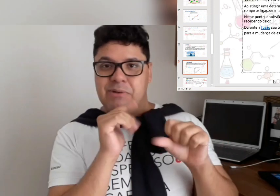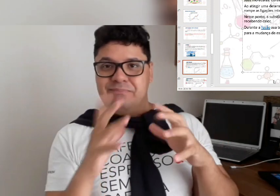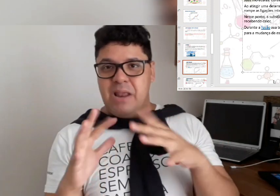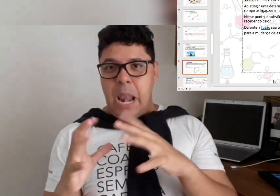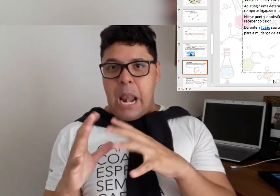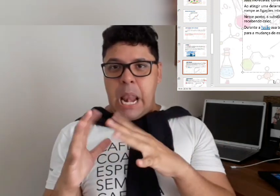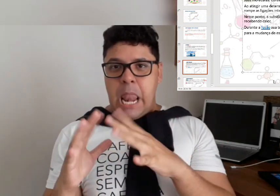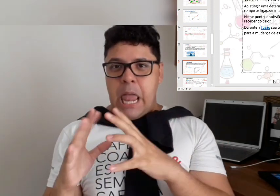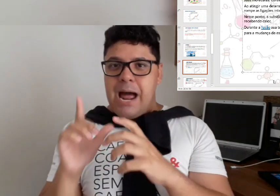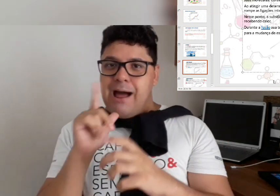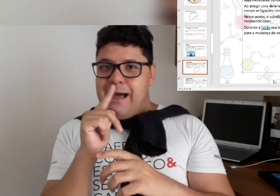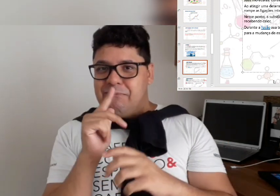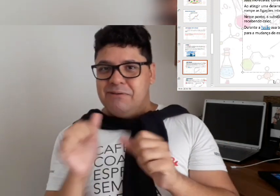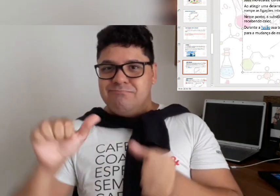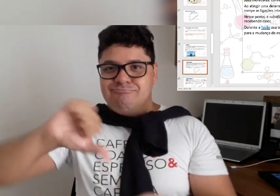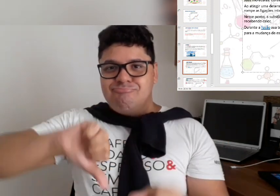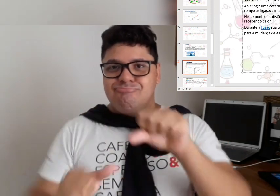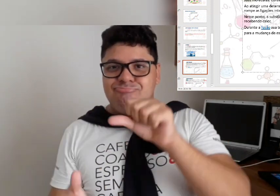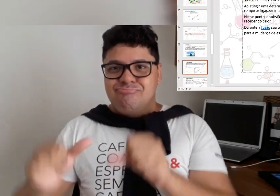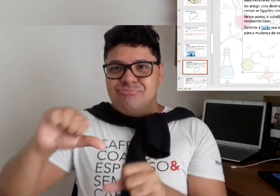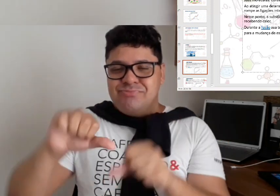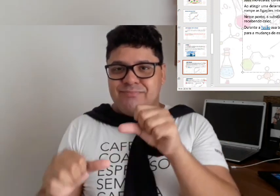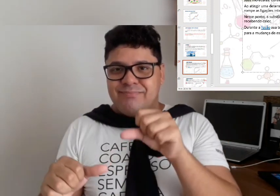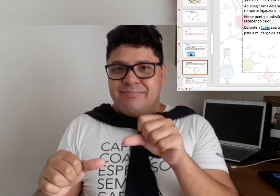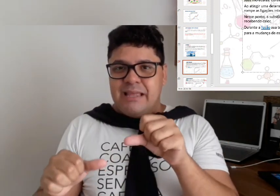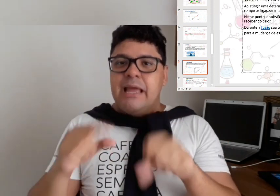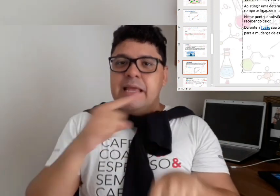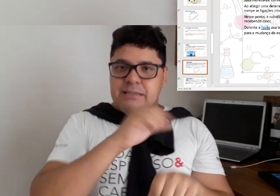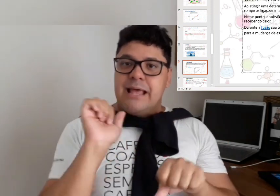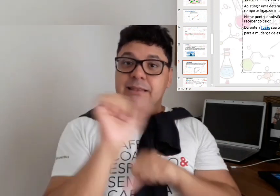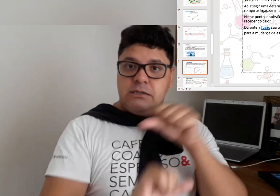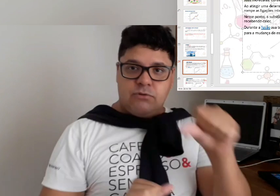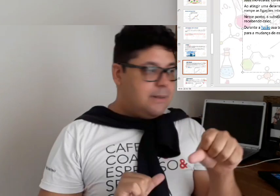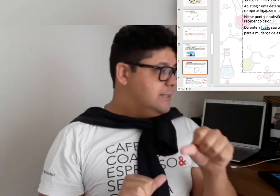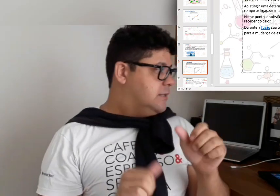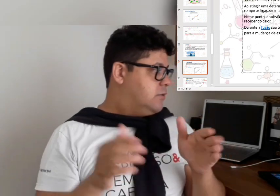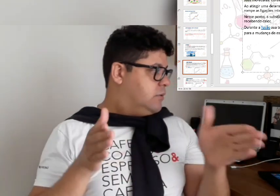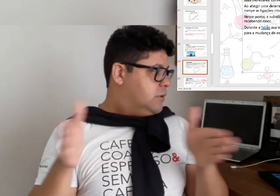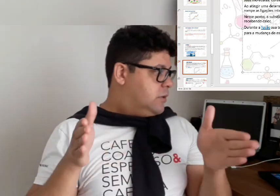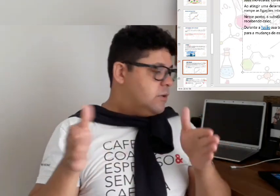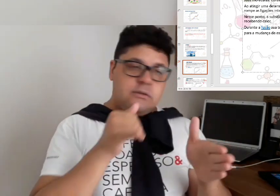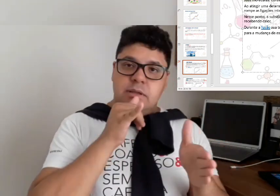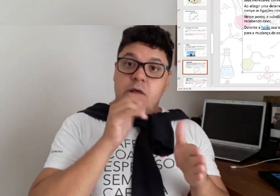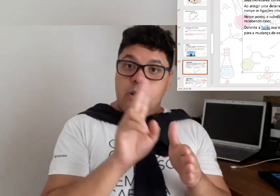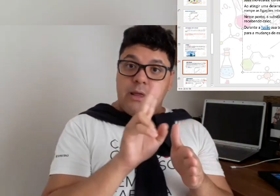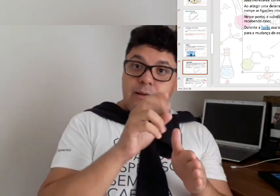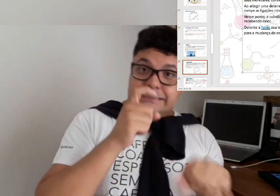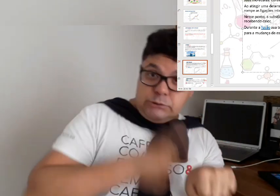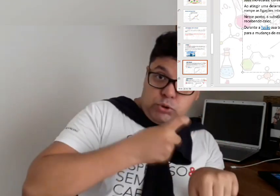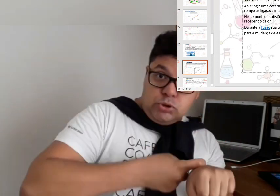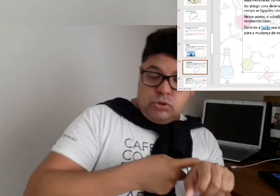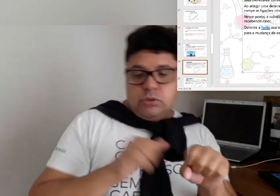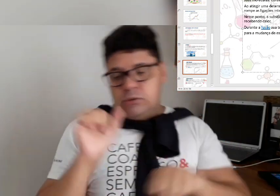calor recebido é usado unicamente para a mudança de estado. É o que nós falamos que acontece nessa constante aqui, ó,